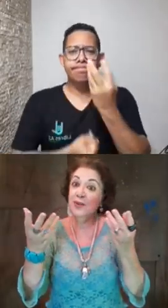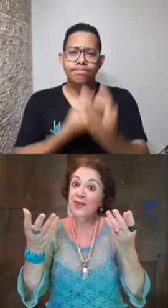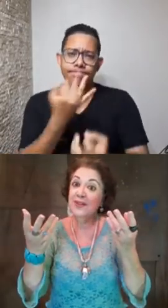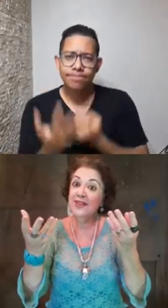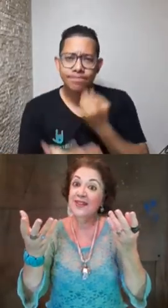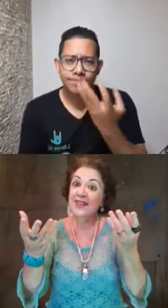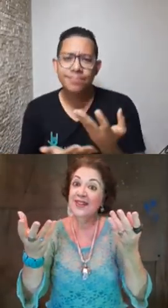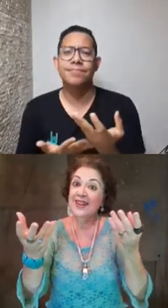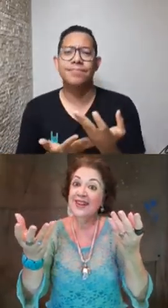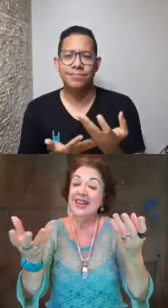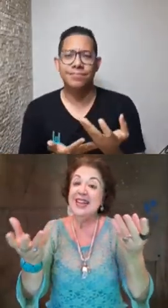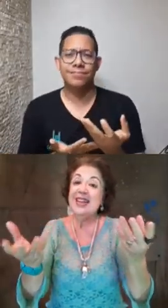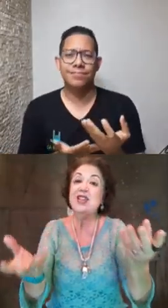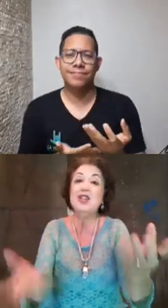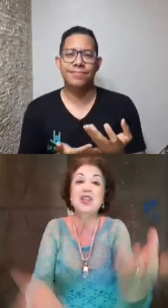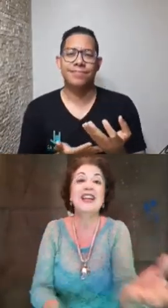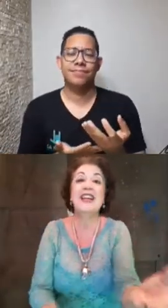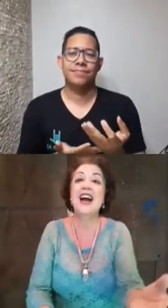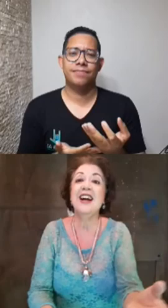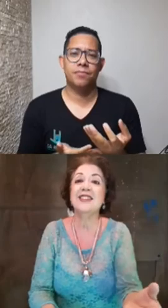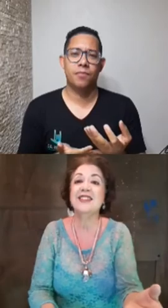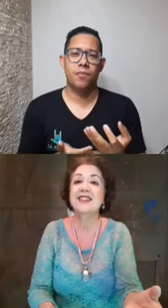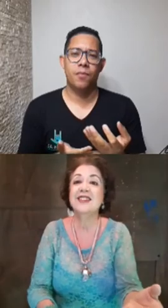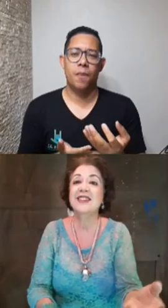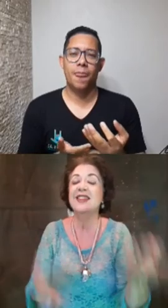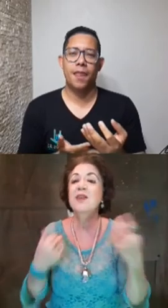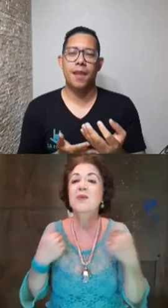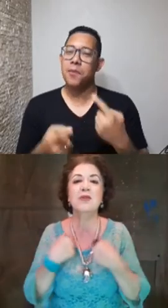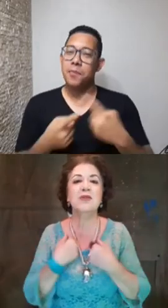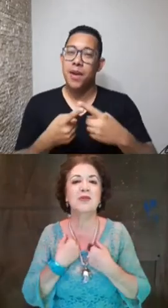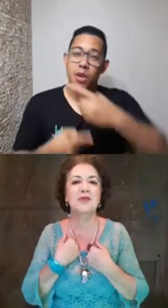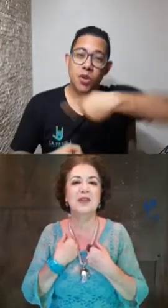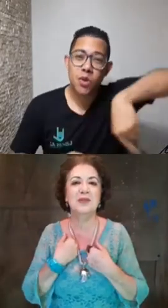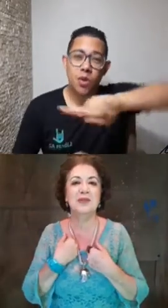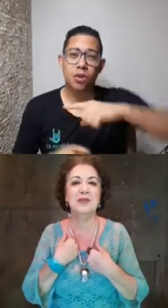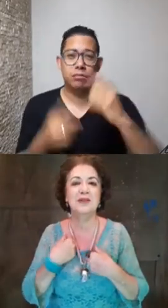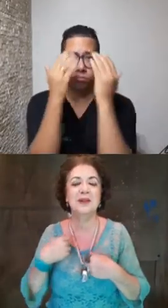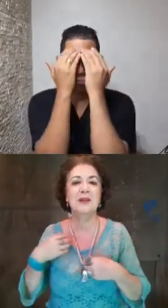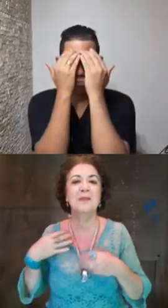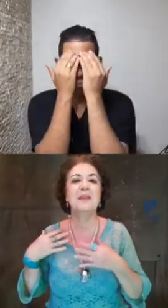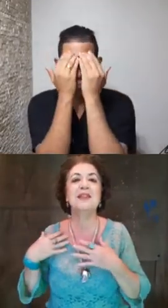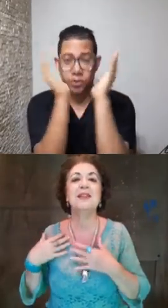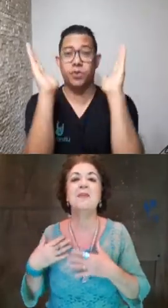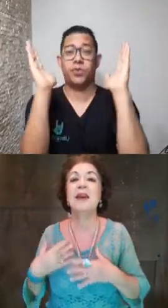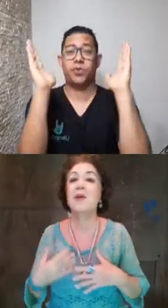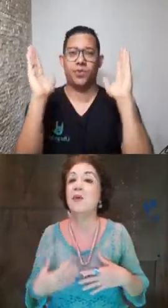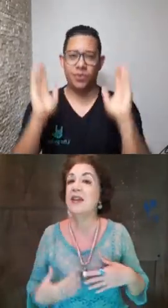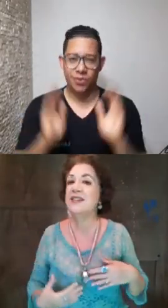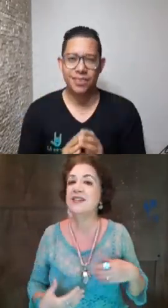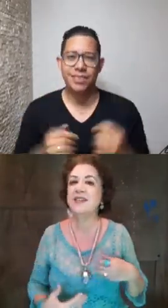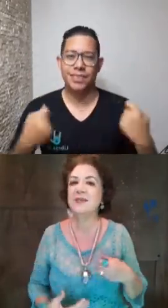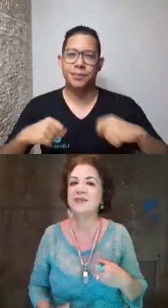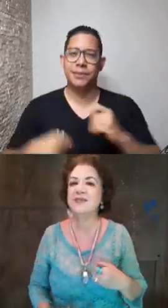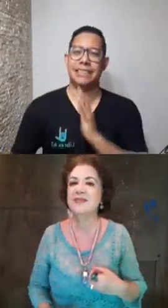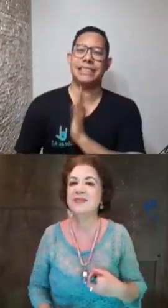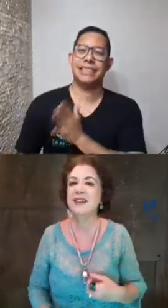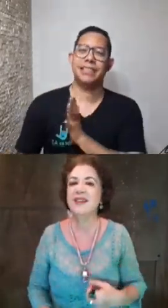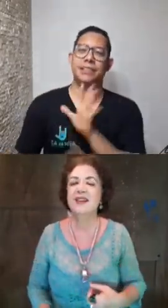caminho e chegar não aos ouvidos, mas também ao